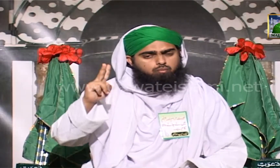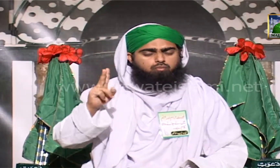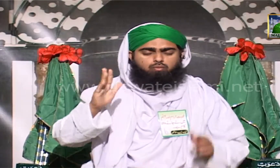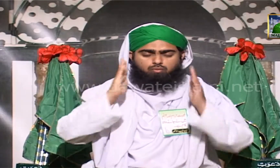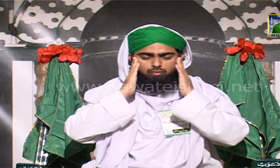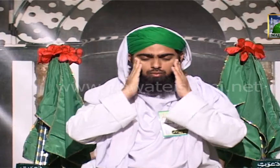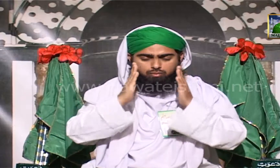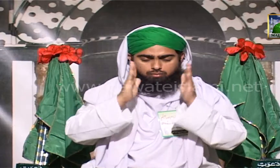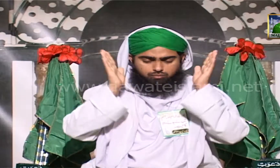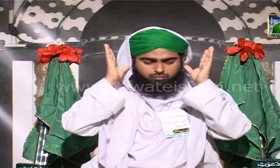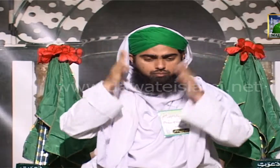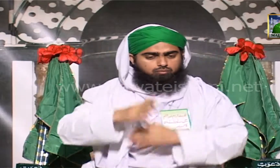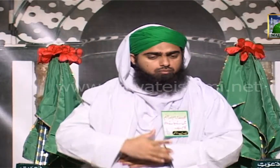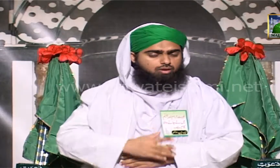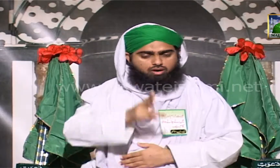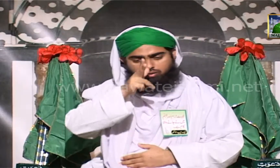تھے. آبادی سے باہر